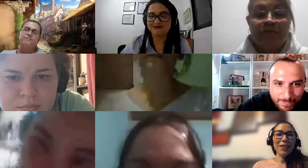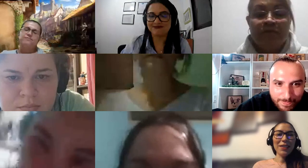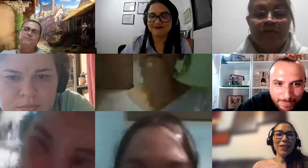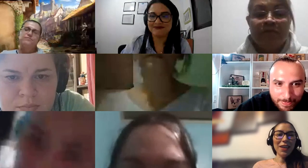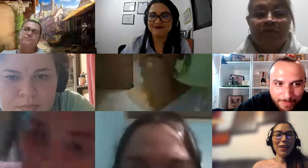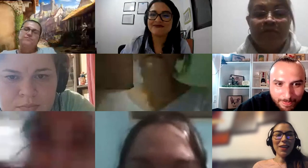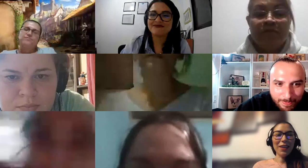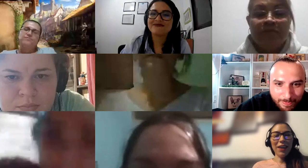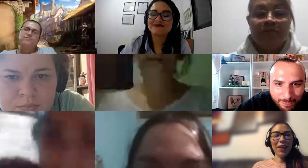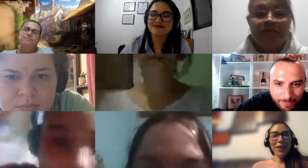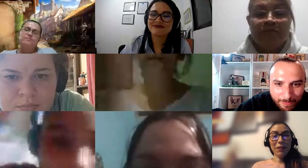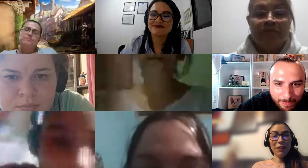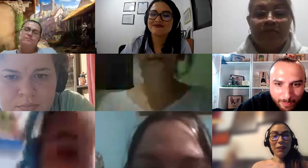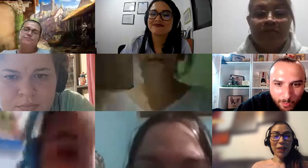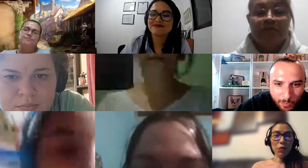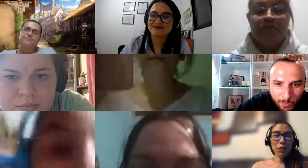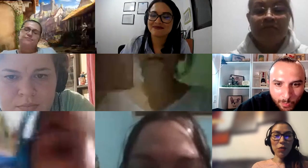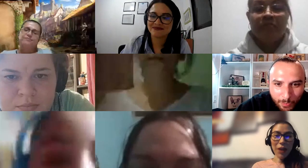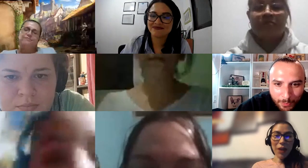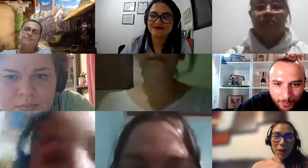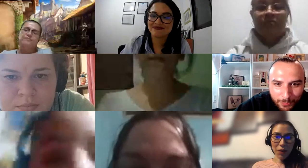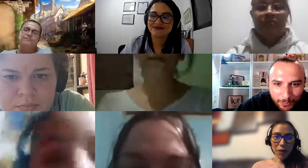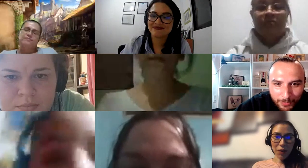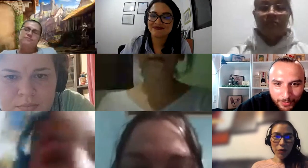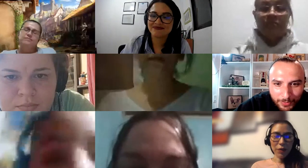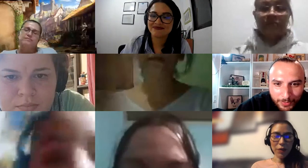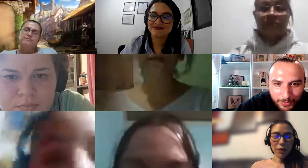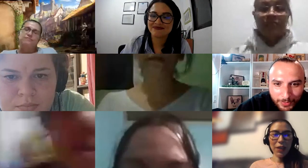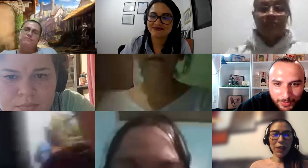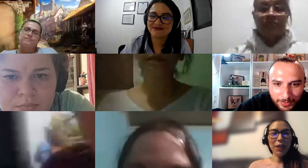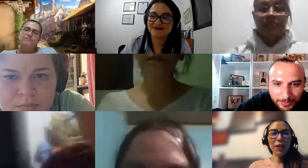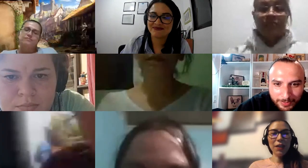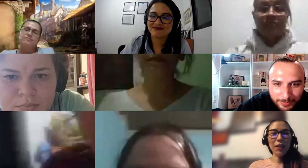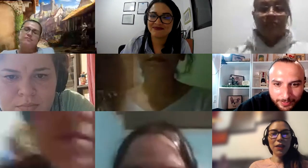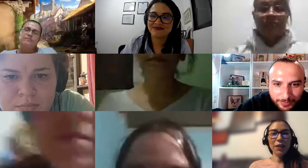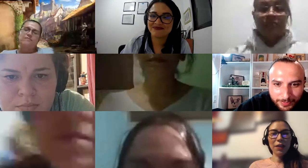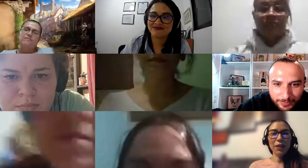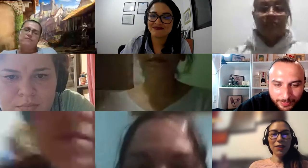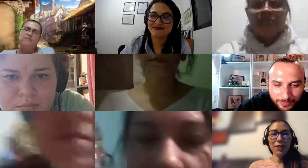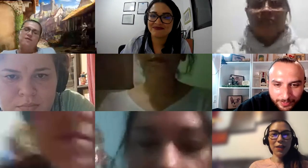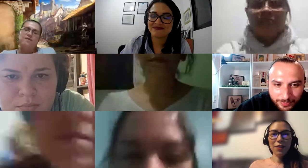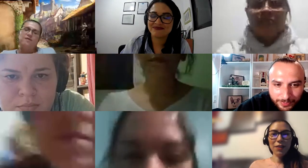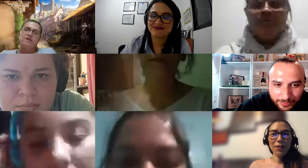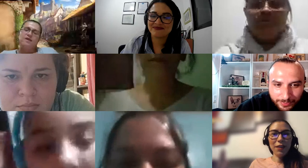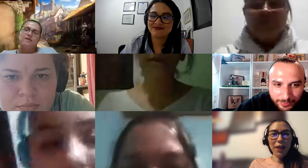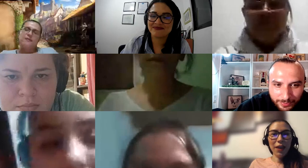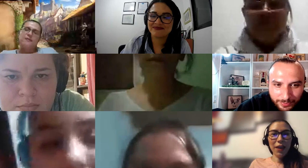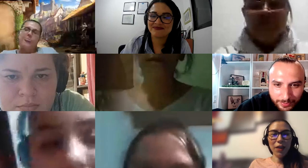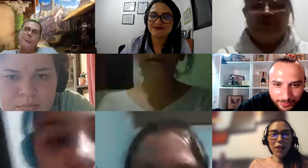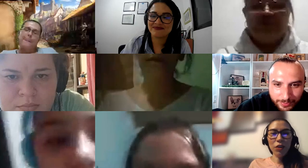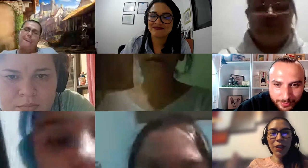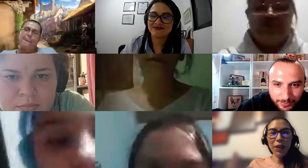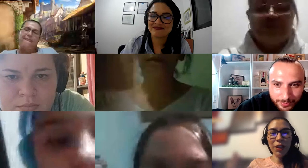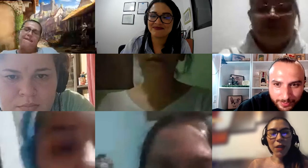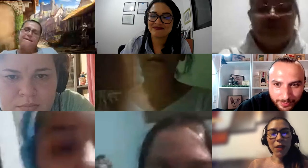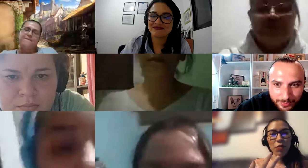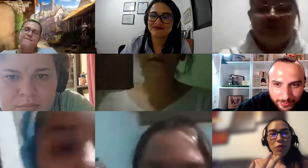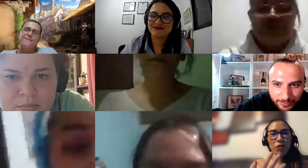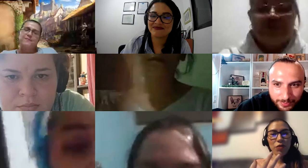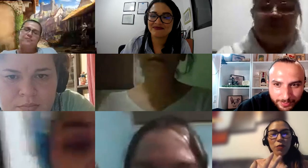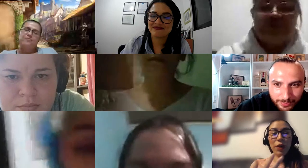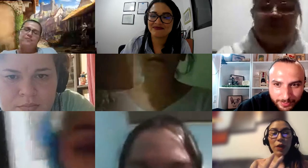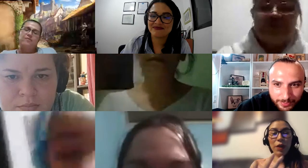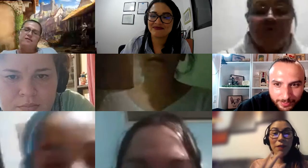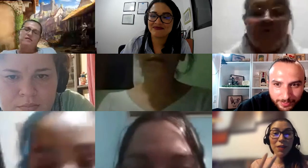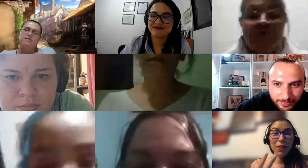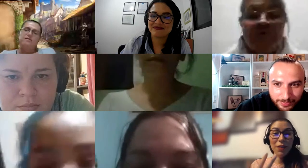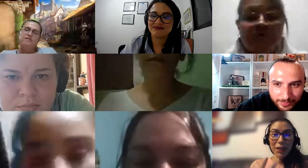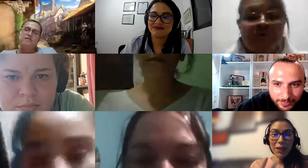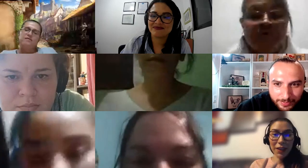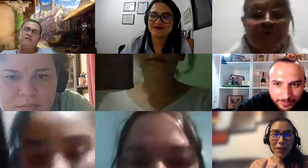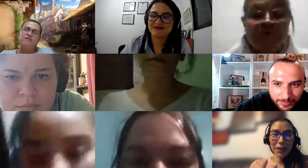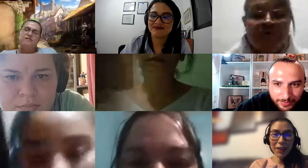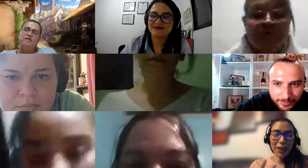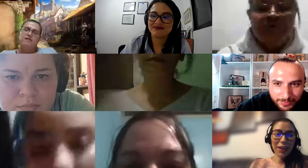Si levantamos la mano y quizás no tenemos buena visibilidad en